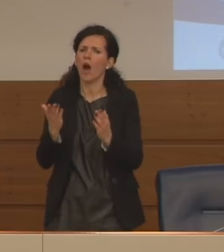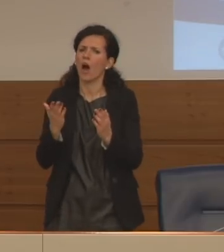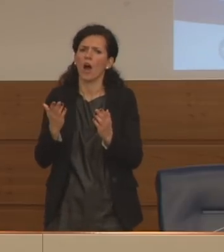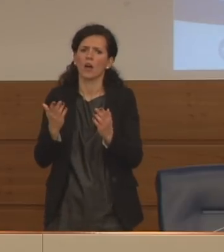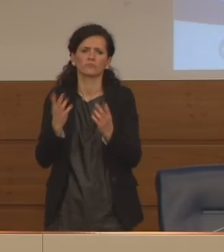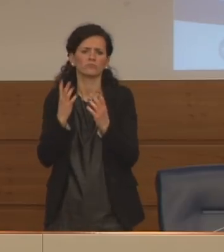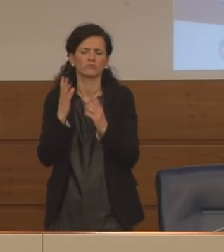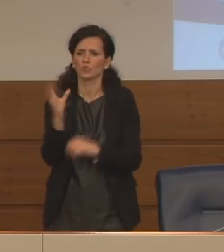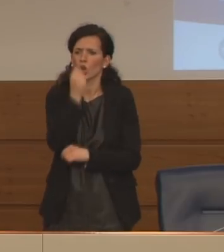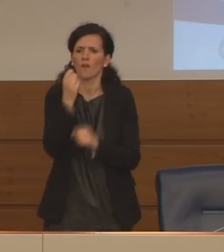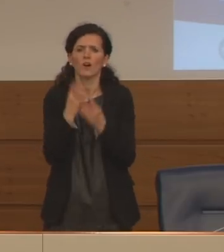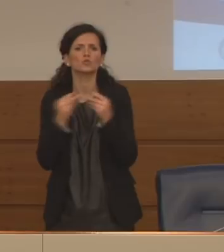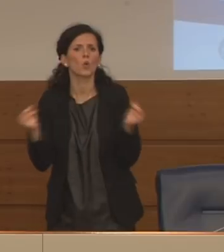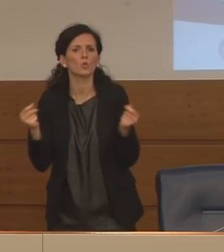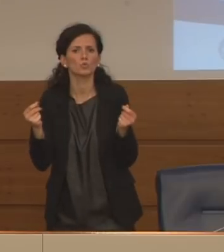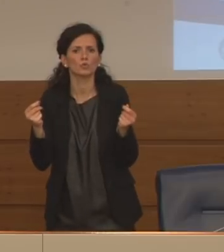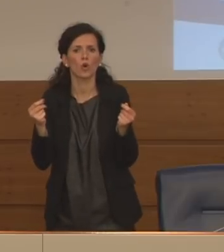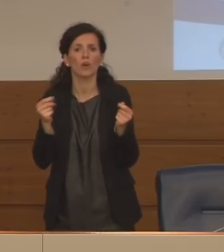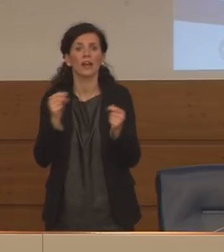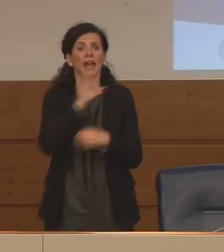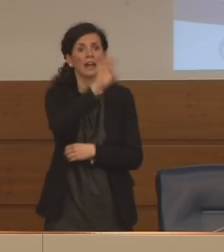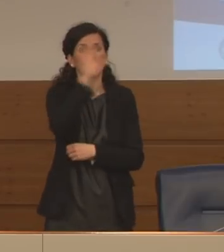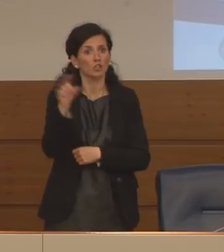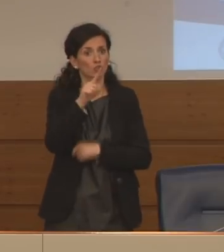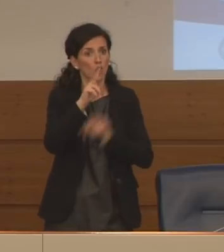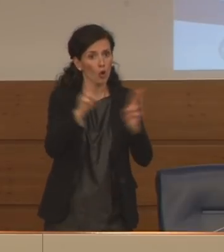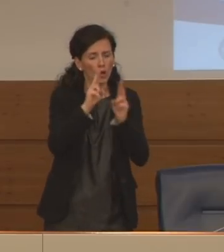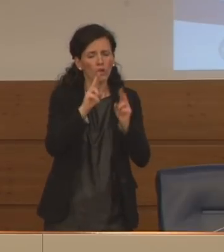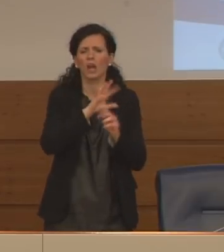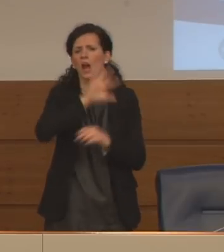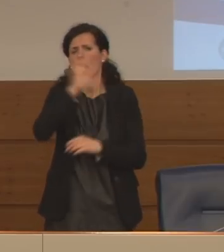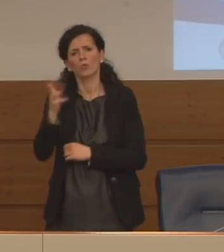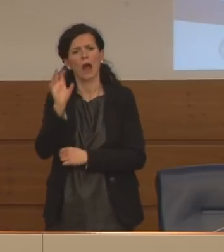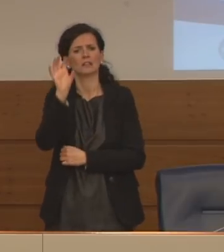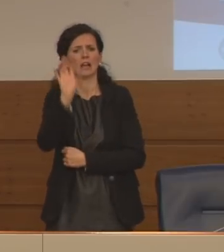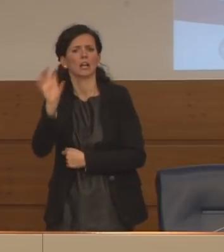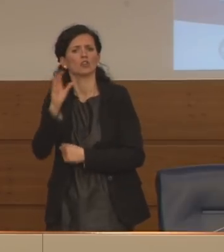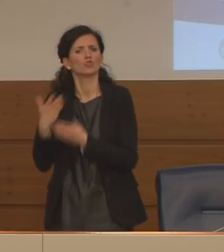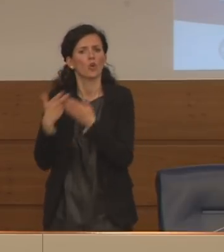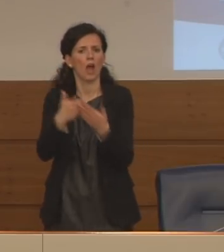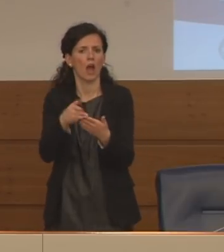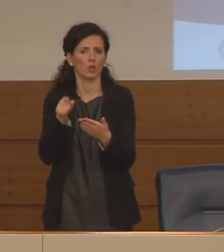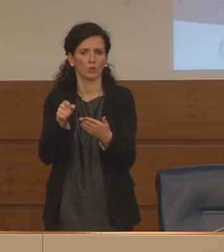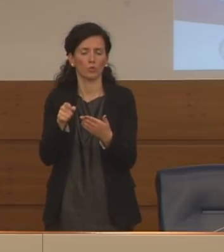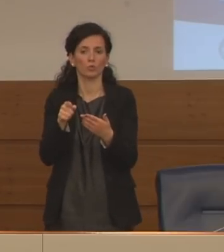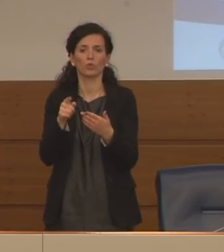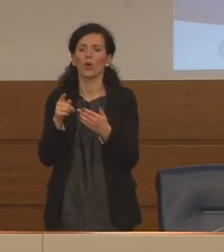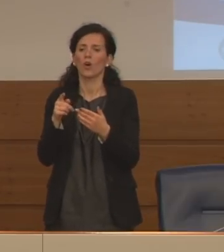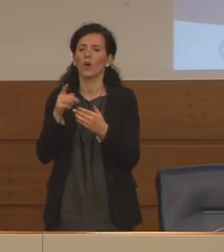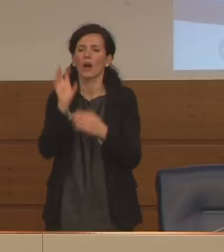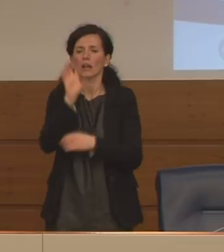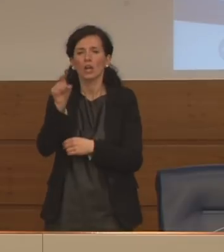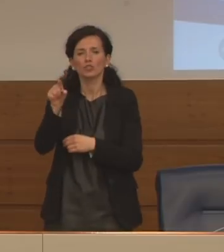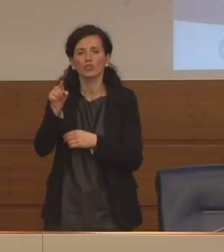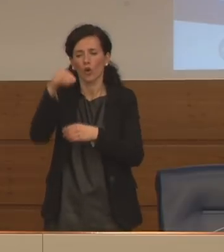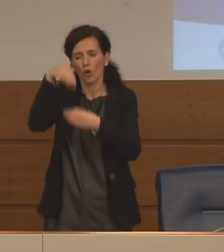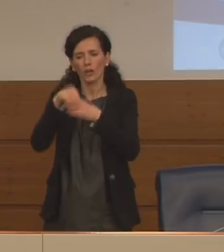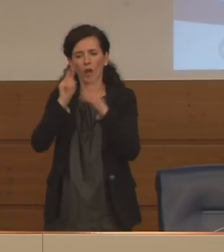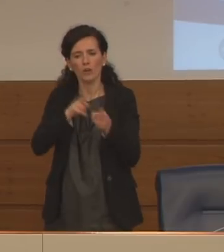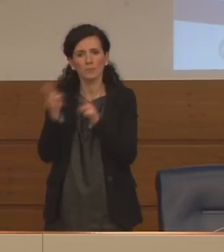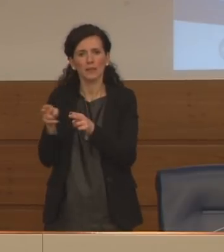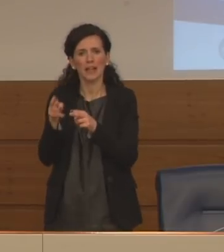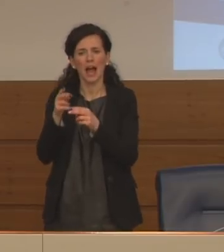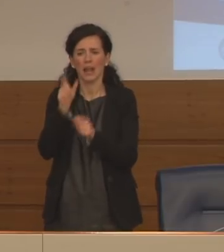soluzione anche su altre regioni che sono meno meno affollate meno